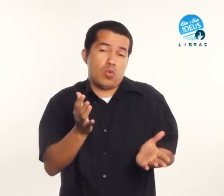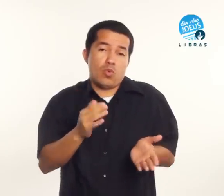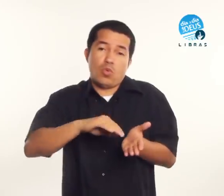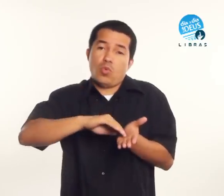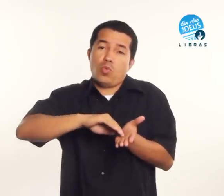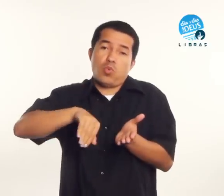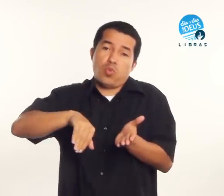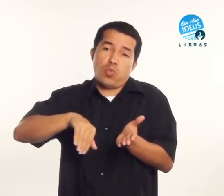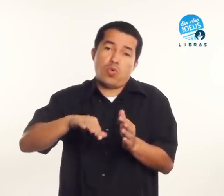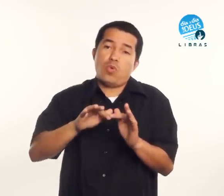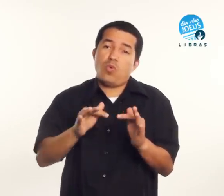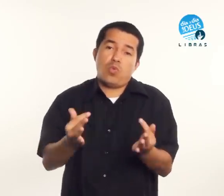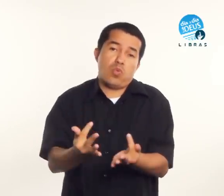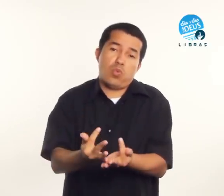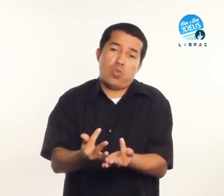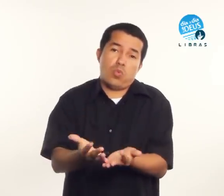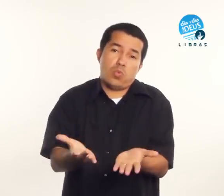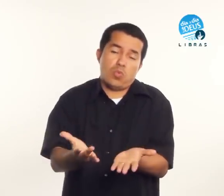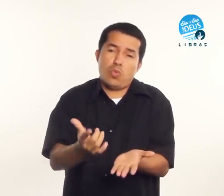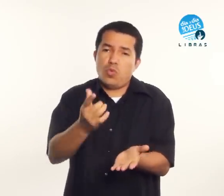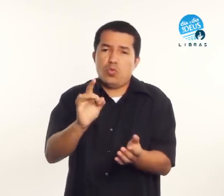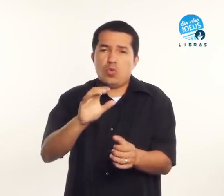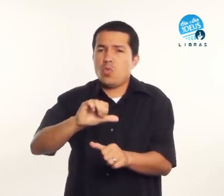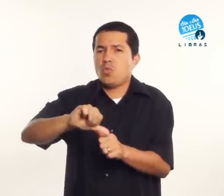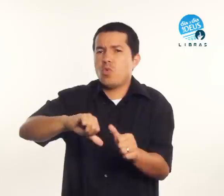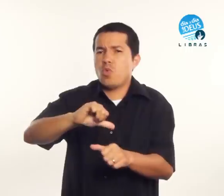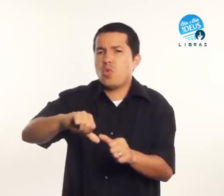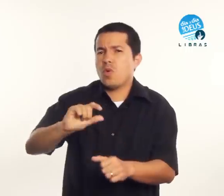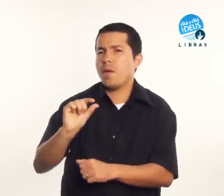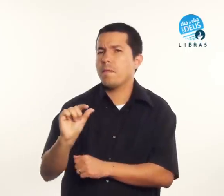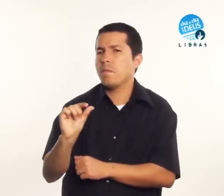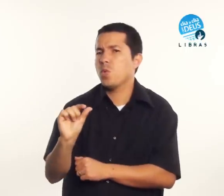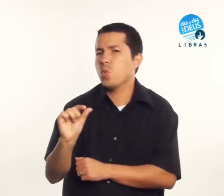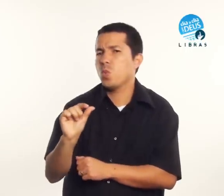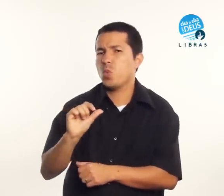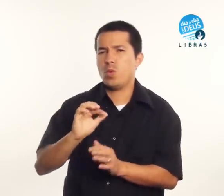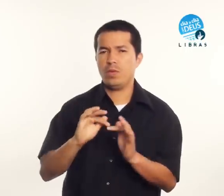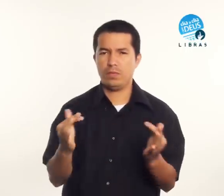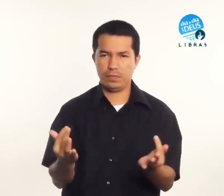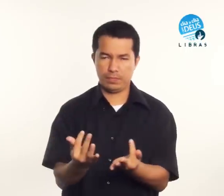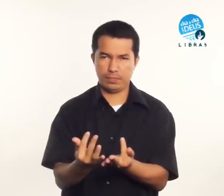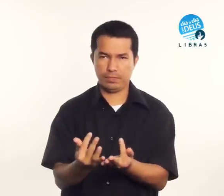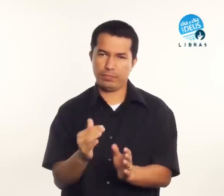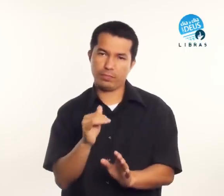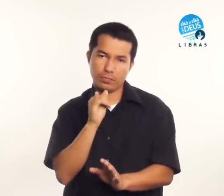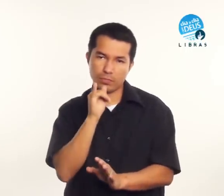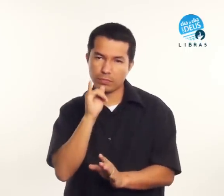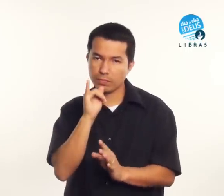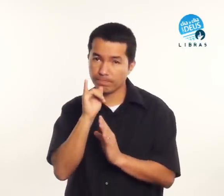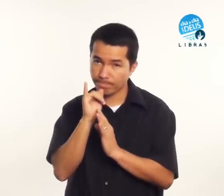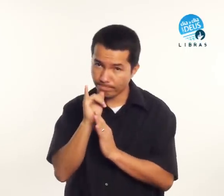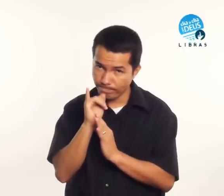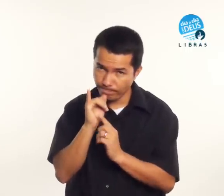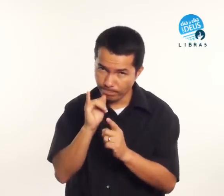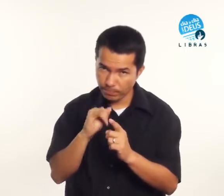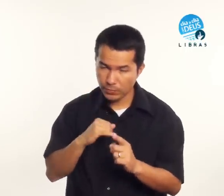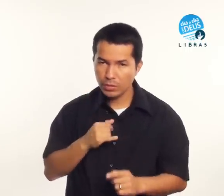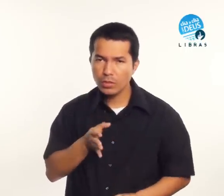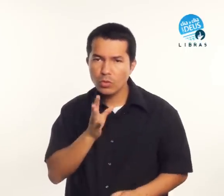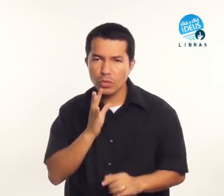deles. Então, por exemplo, família. Então você tem um conceito já formado na